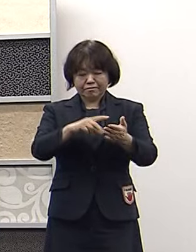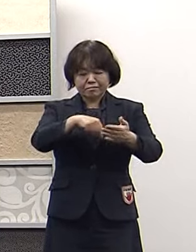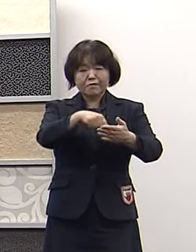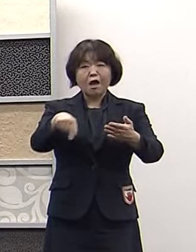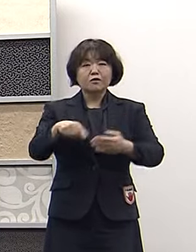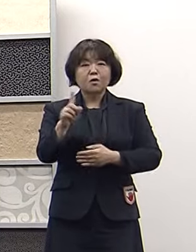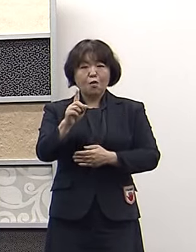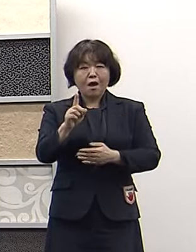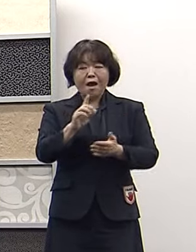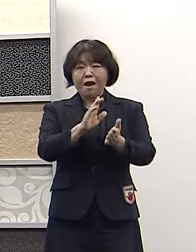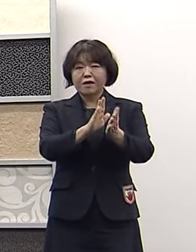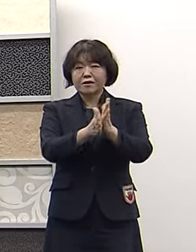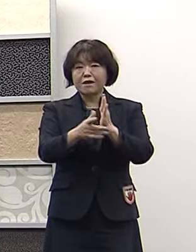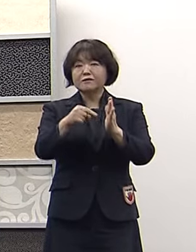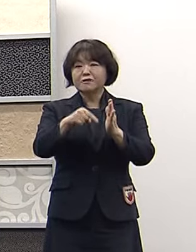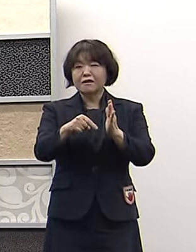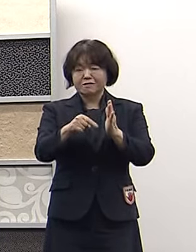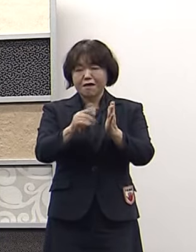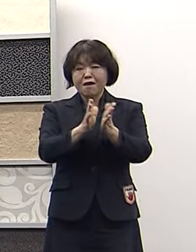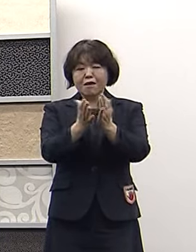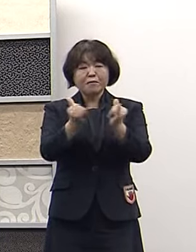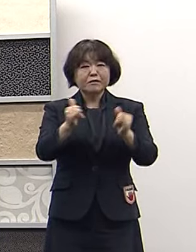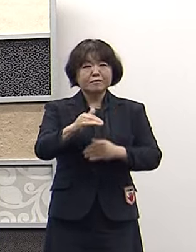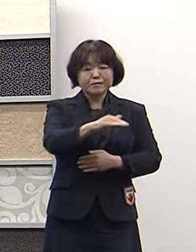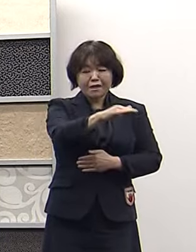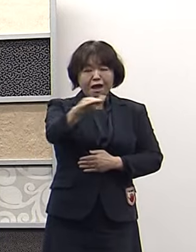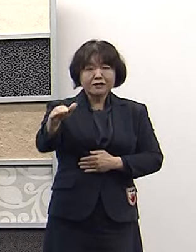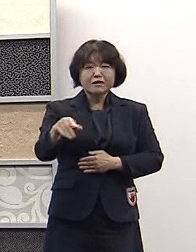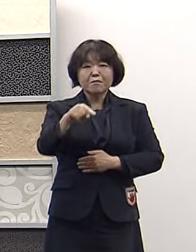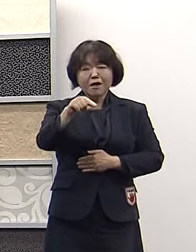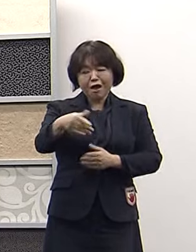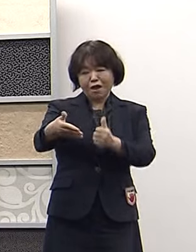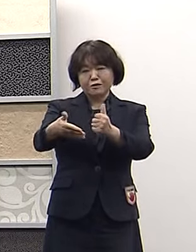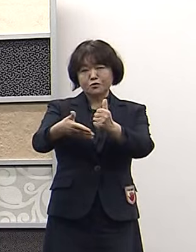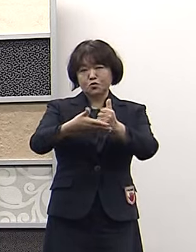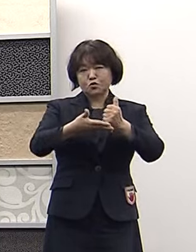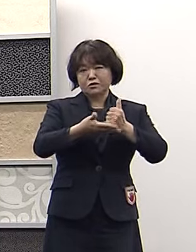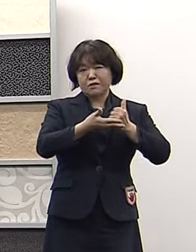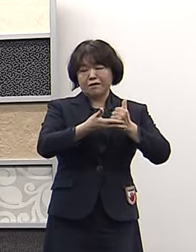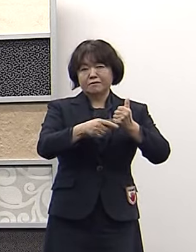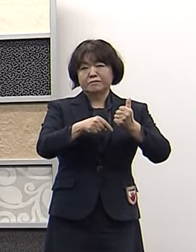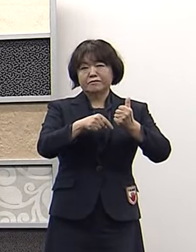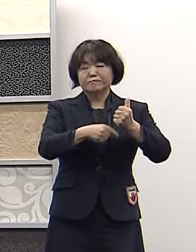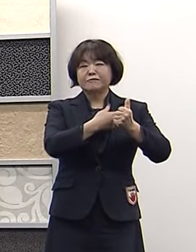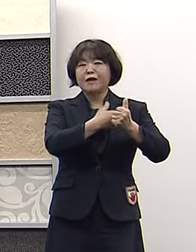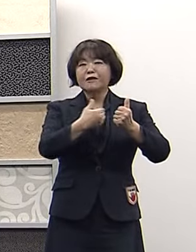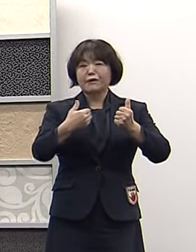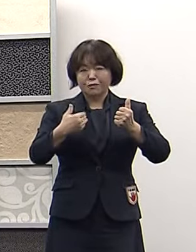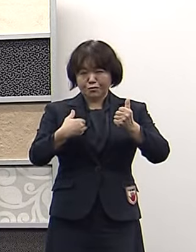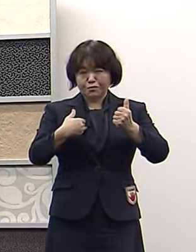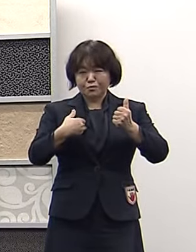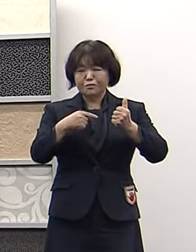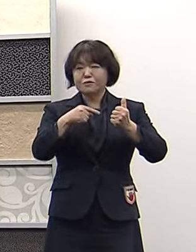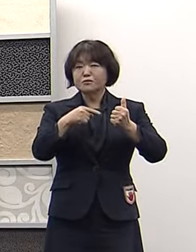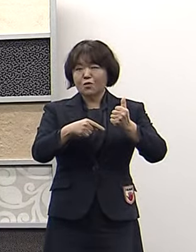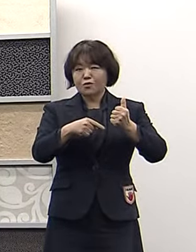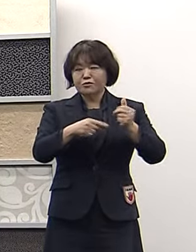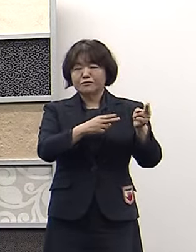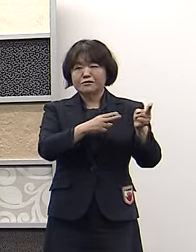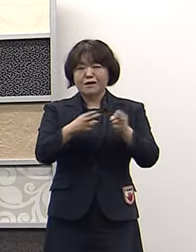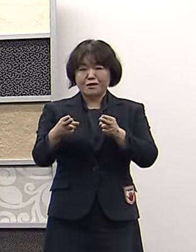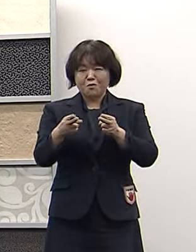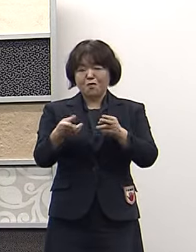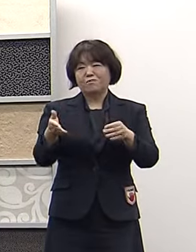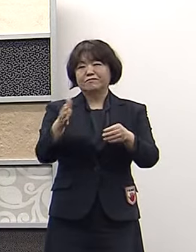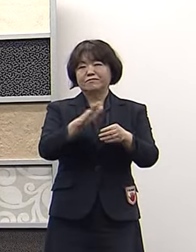ね、県に対しまして、県民の皆様から直接推薦をしていただく県民推薦の制度を新た